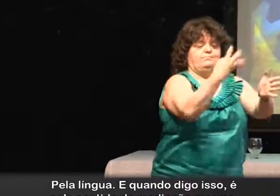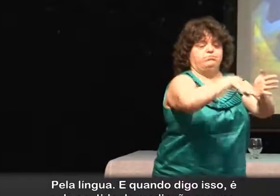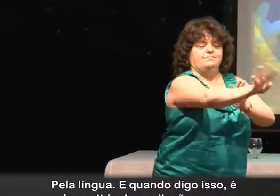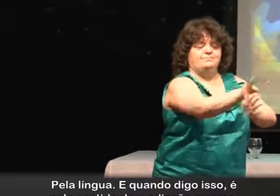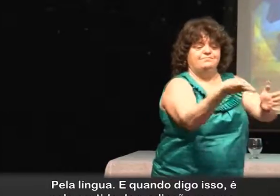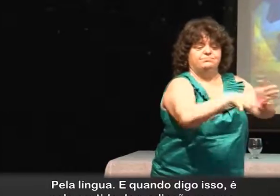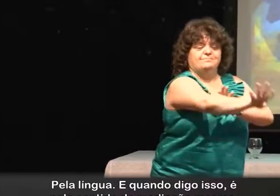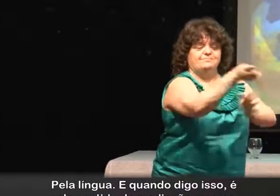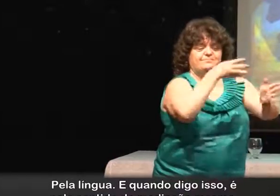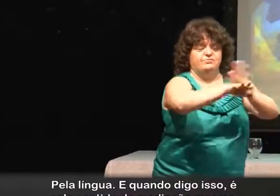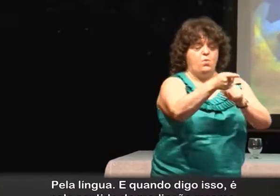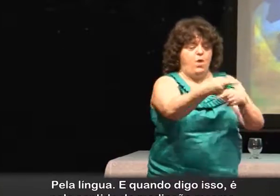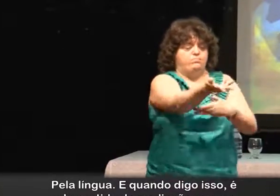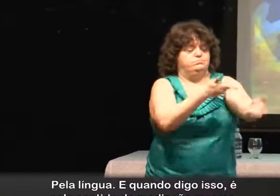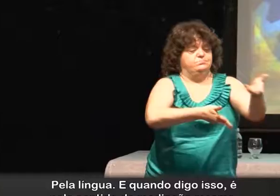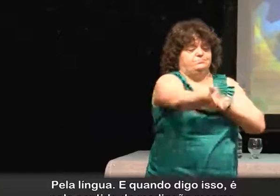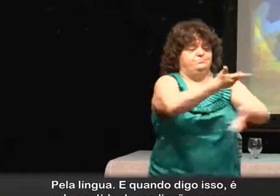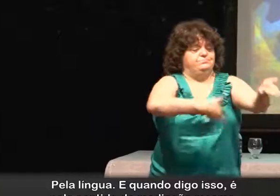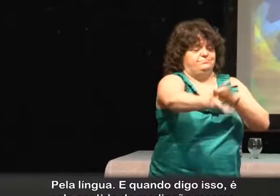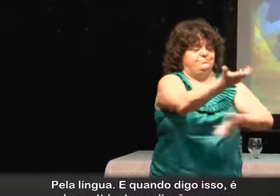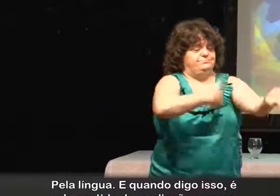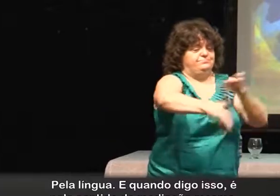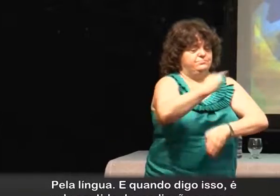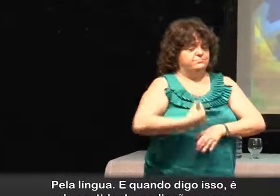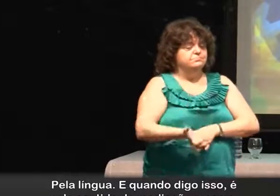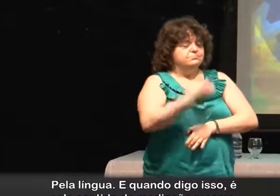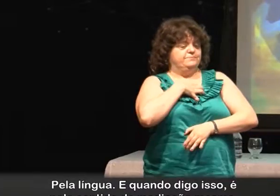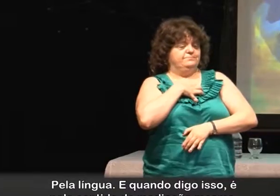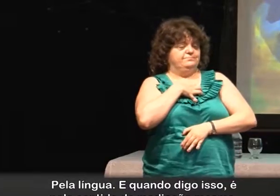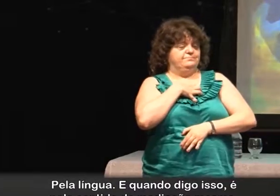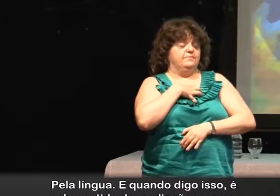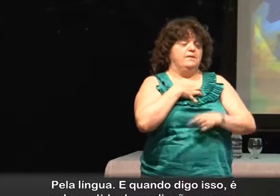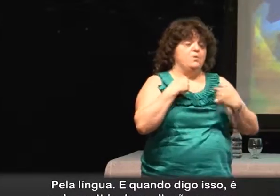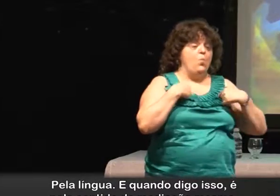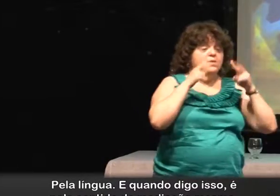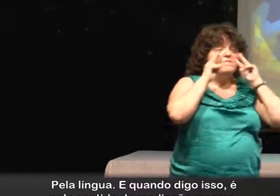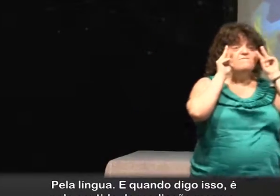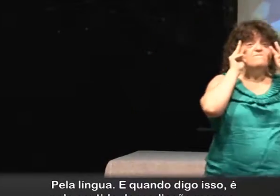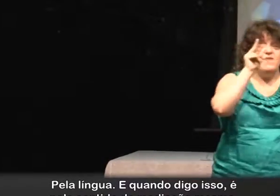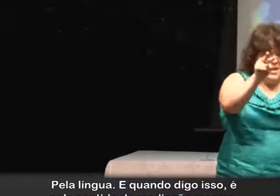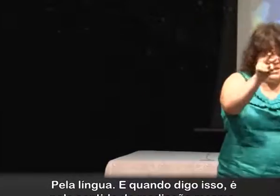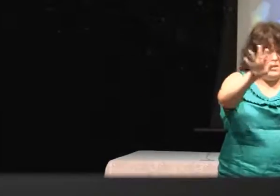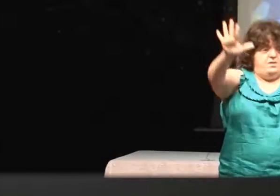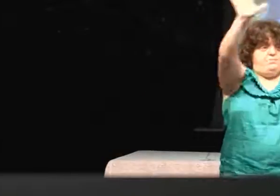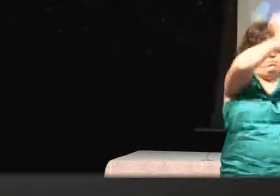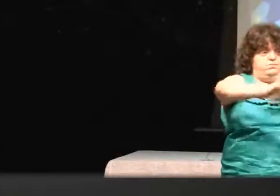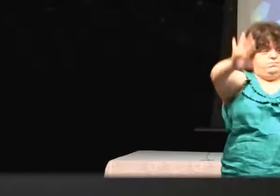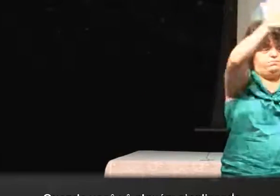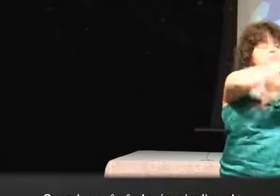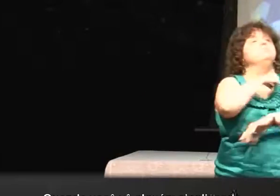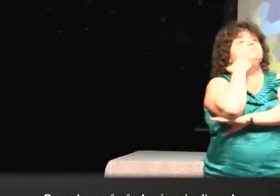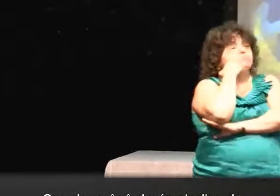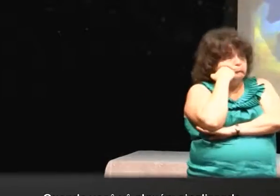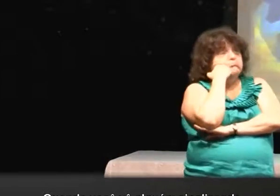Pela língua. E quando eu digo pela língua, é no sentido de mediação mesmo. Quando você vê